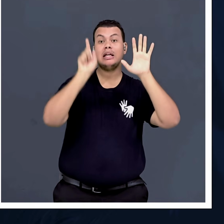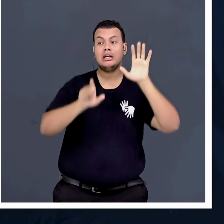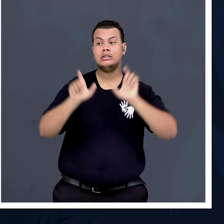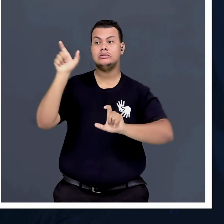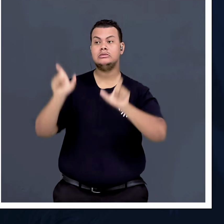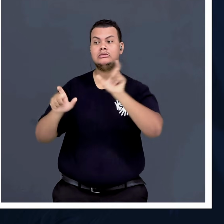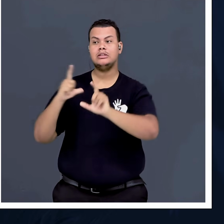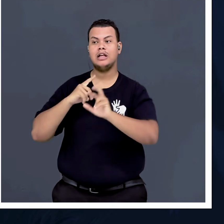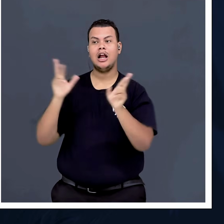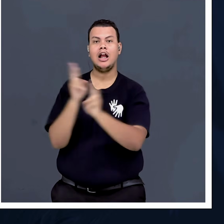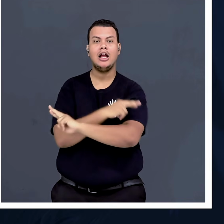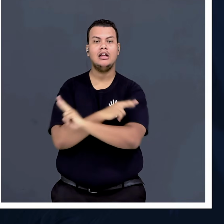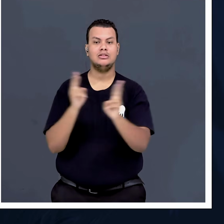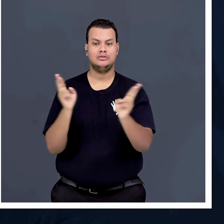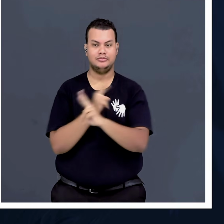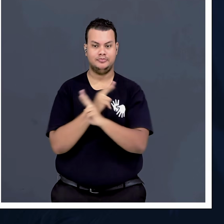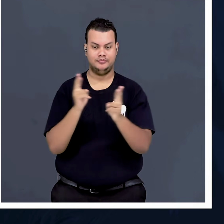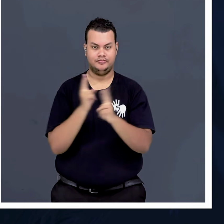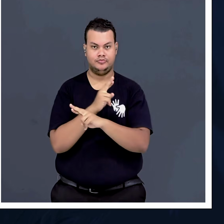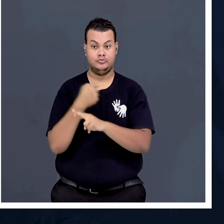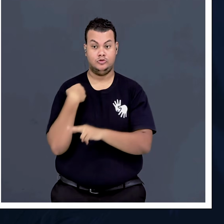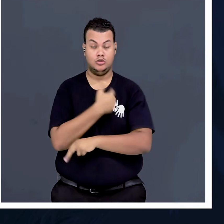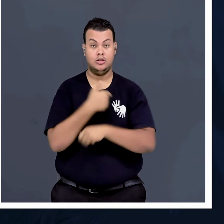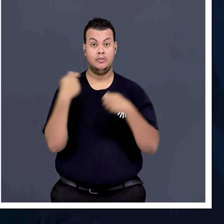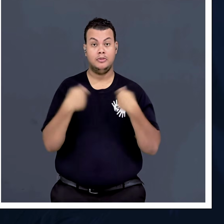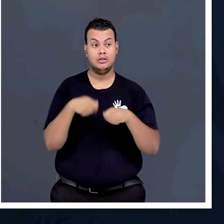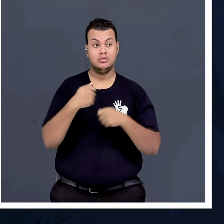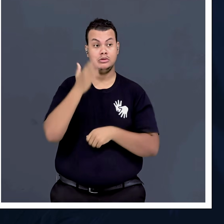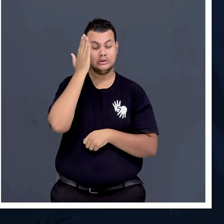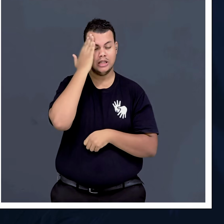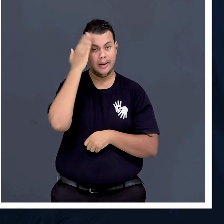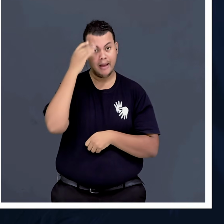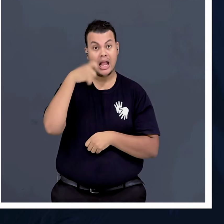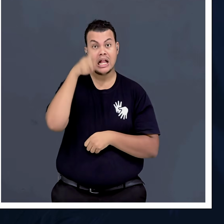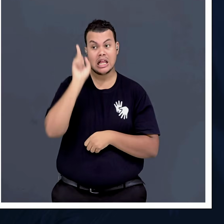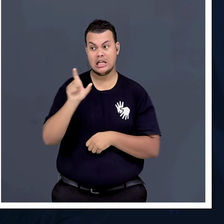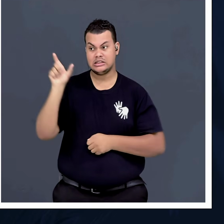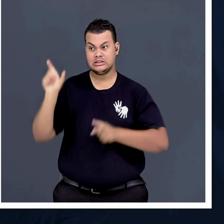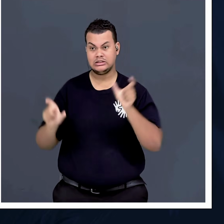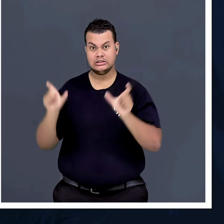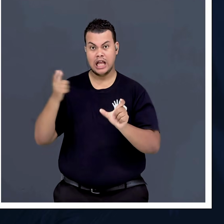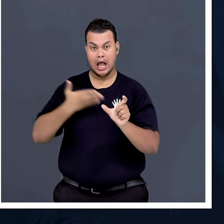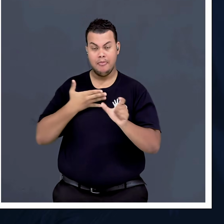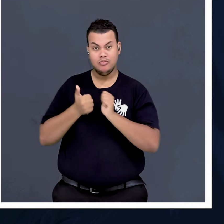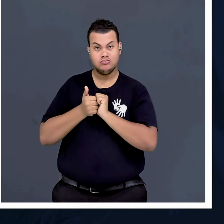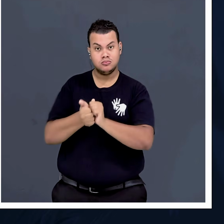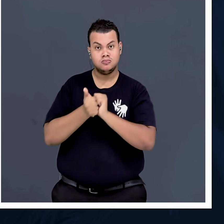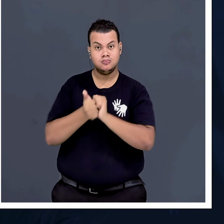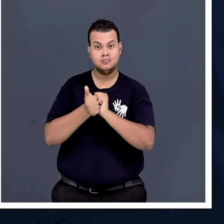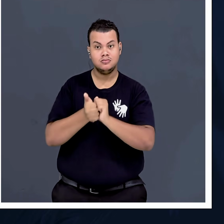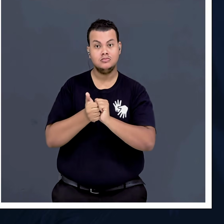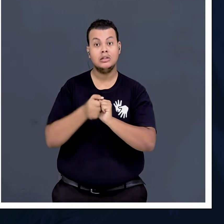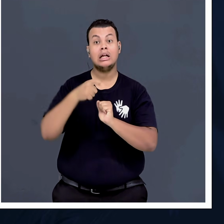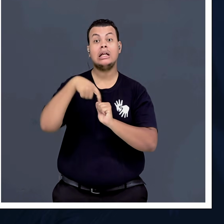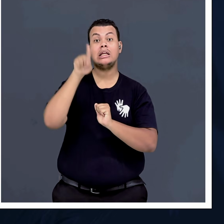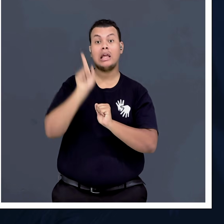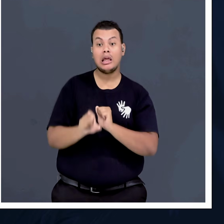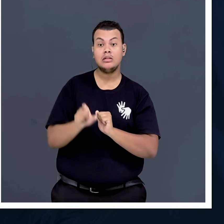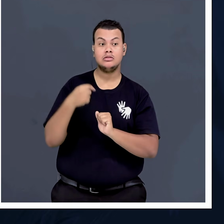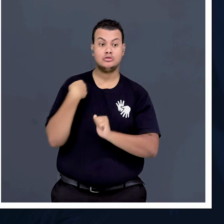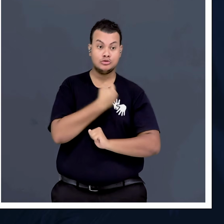nossos relacionamentos. Precisamos saber com quem nós andamos, em quem